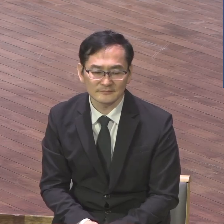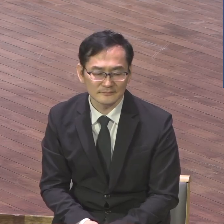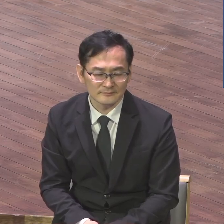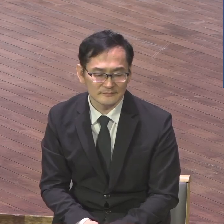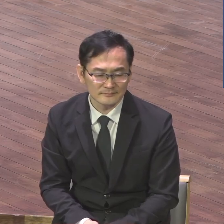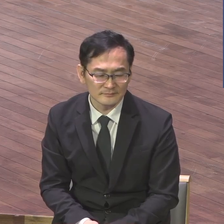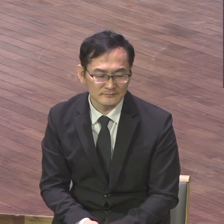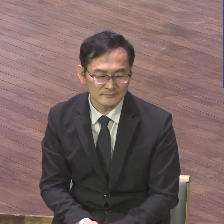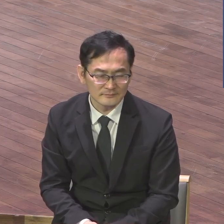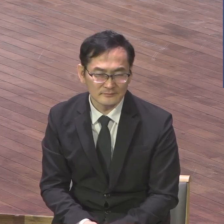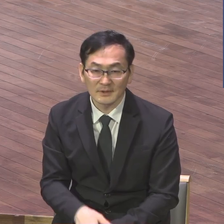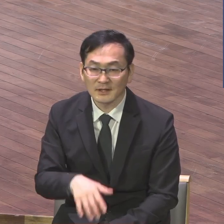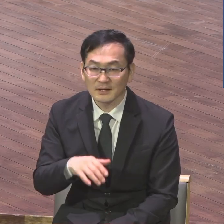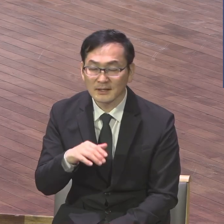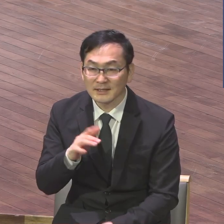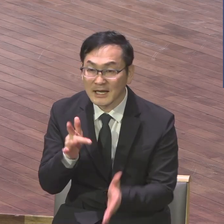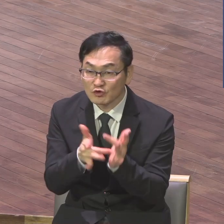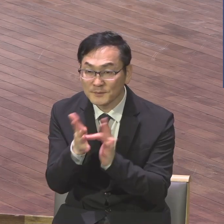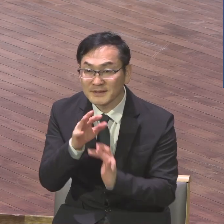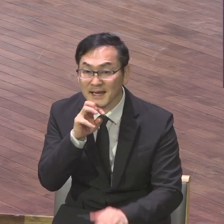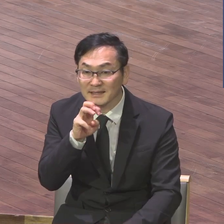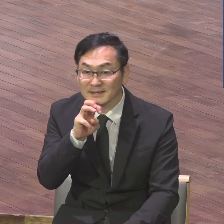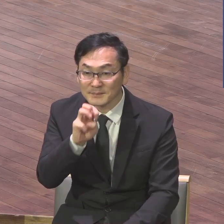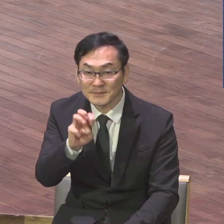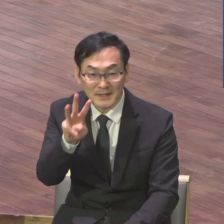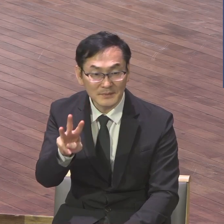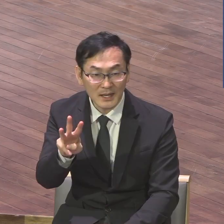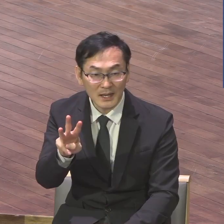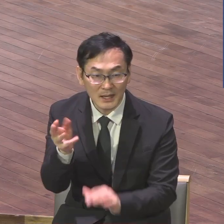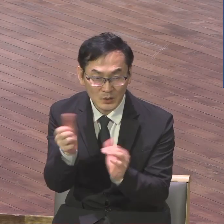30주까지 살아. 33세. 우리 오래 산 거 아니에요.